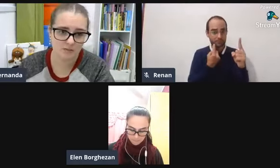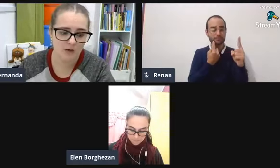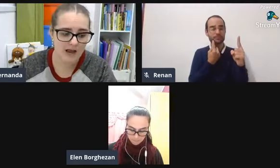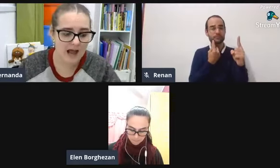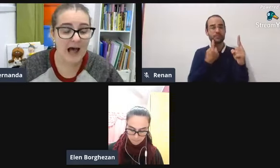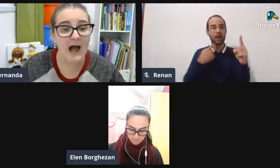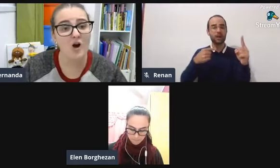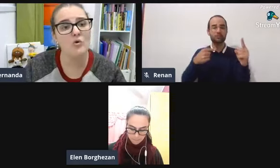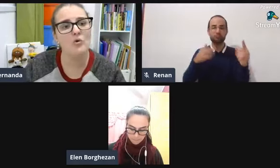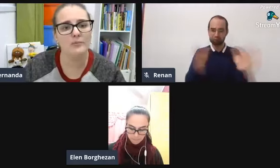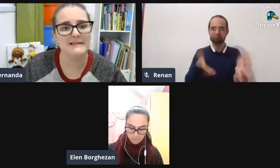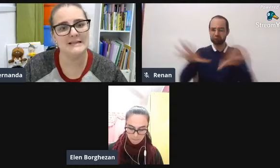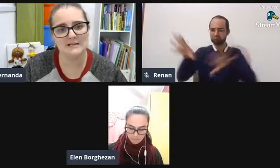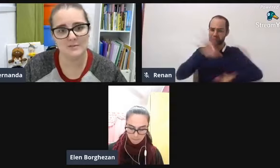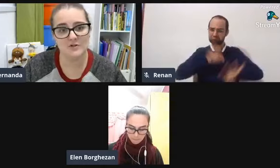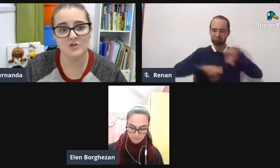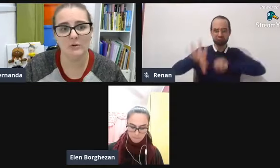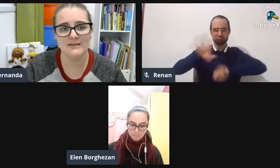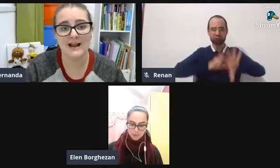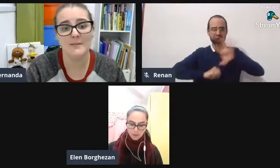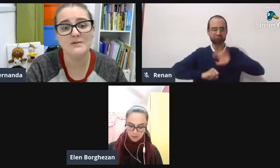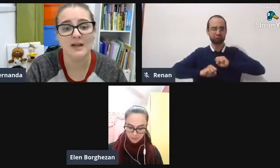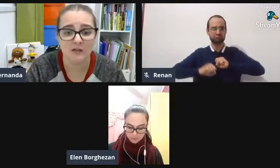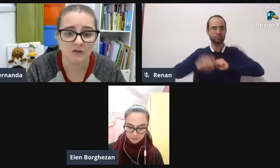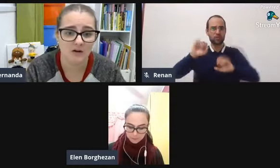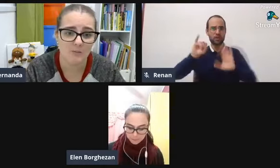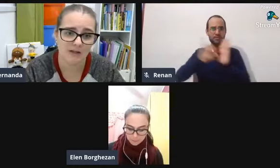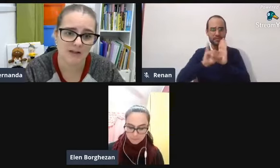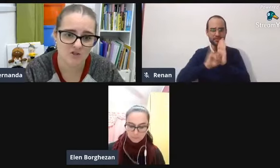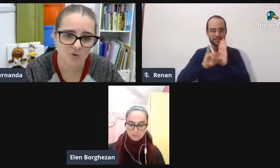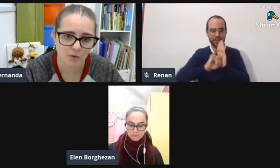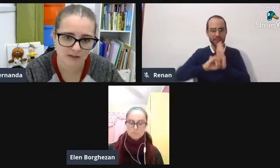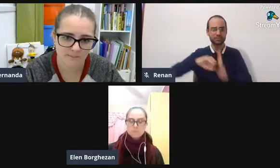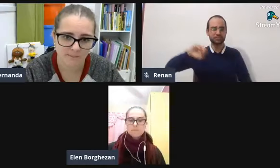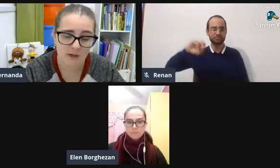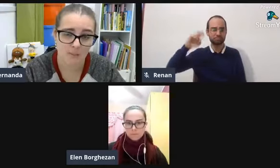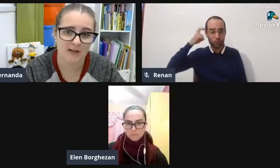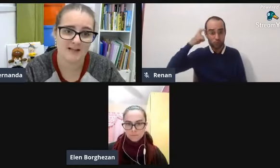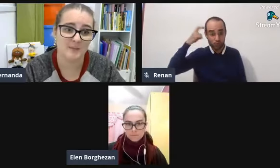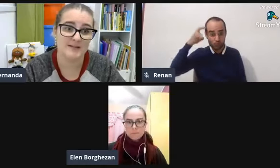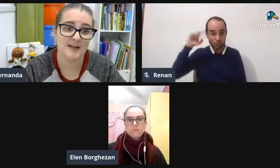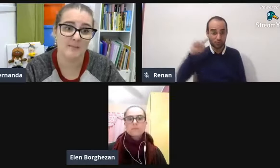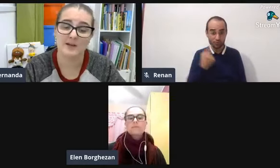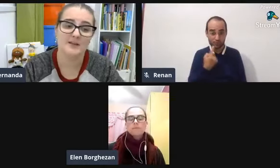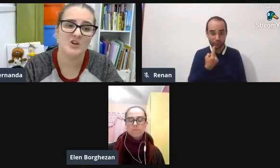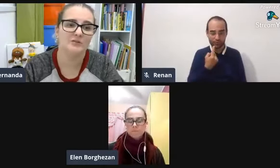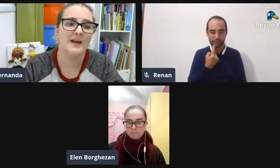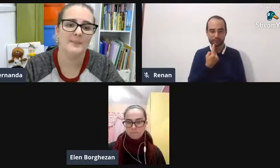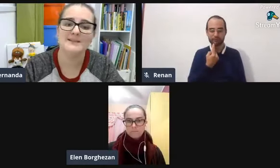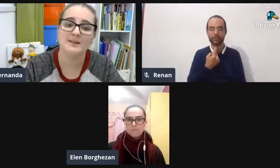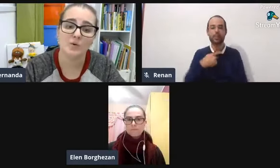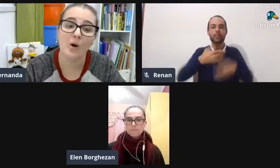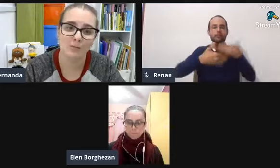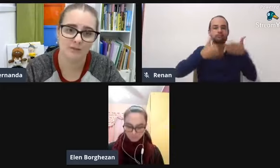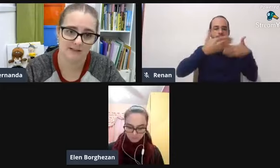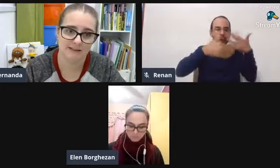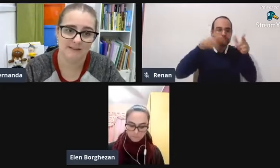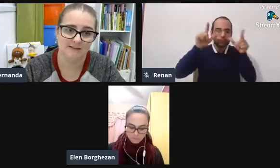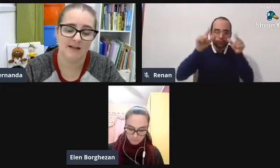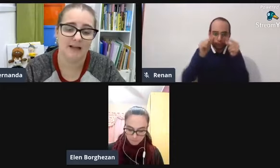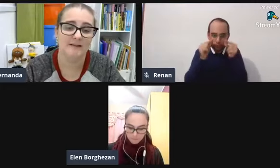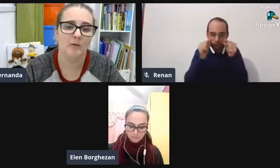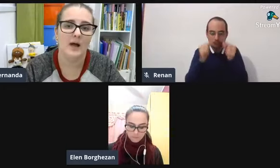a visão. Algumas dessas pessoas acabam saindo da comunidade surda, porque elas percebem que já não está mais dando